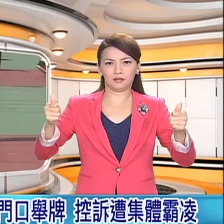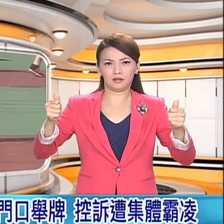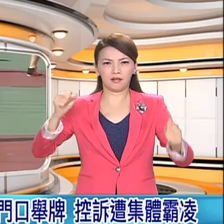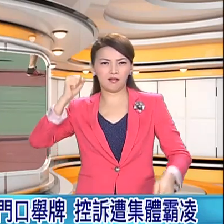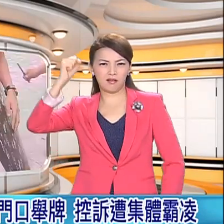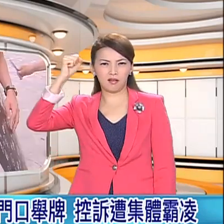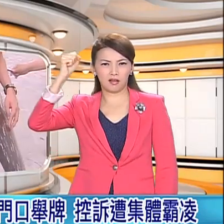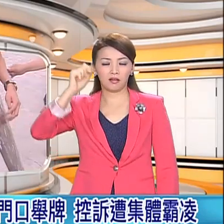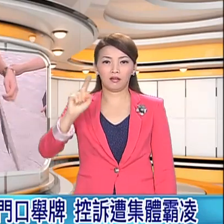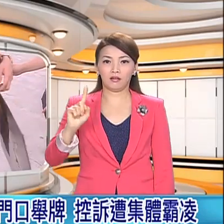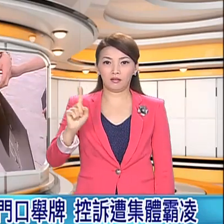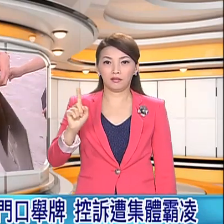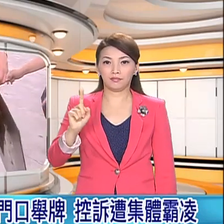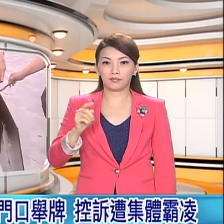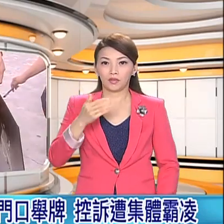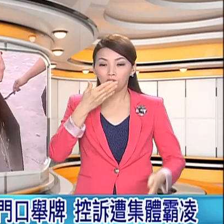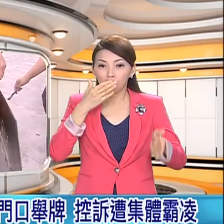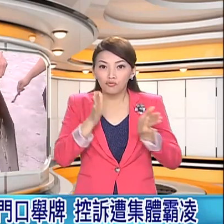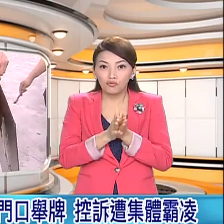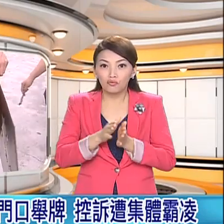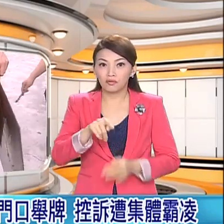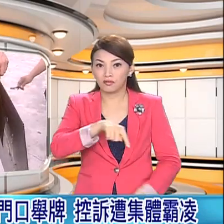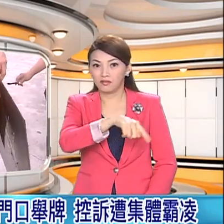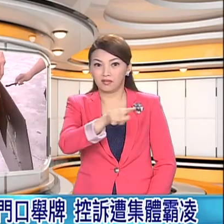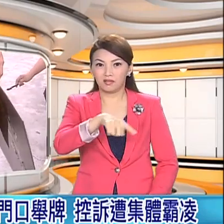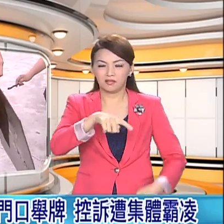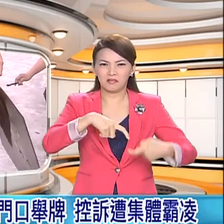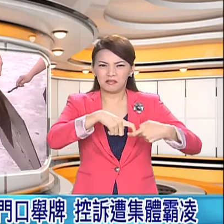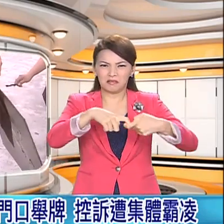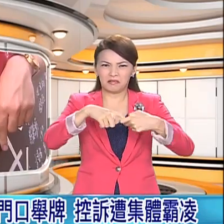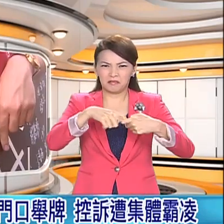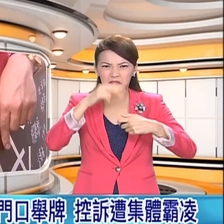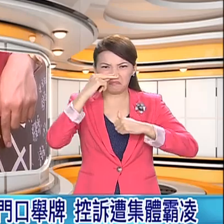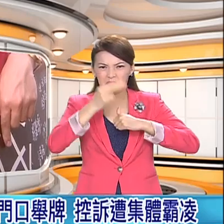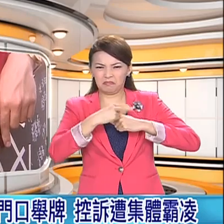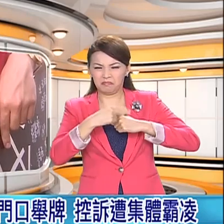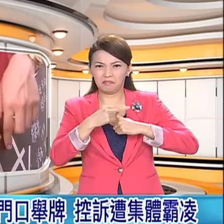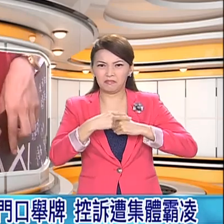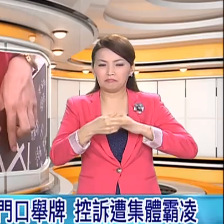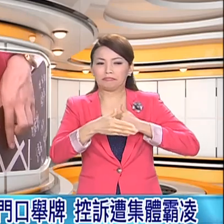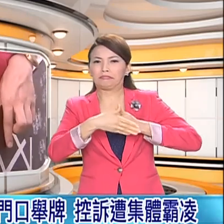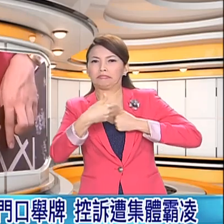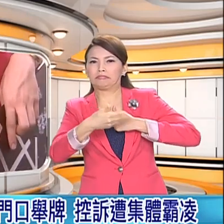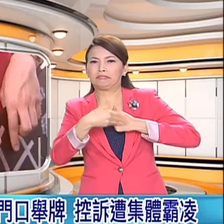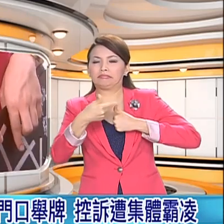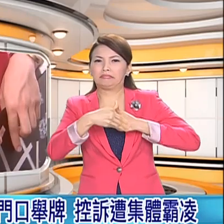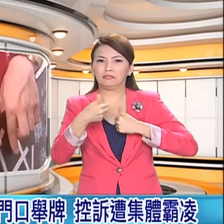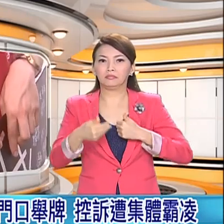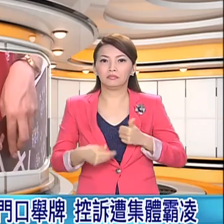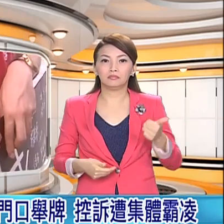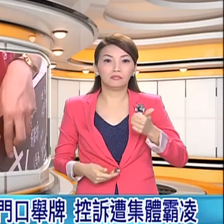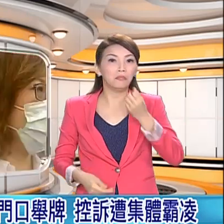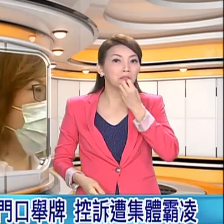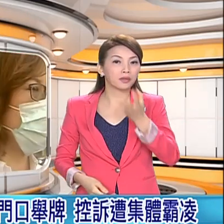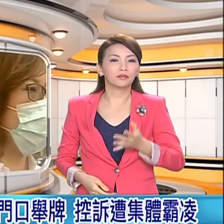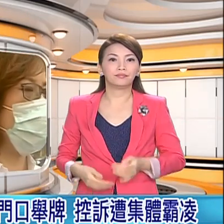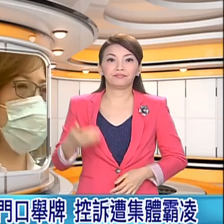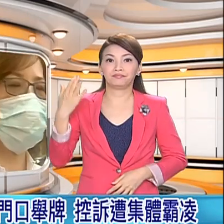举牌抗议，班上同学集体霸凌性骚扰他。他说过去不只是被同